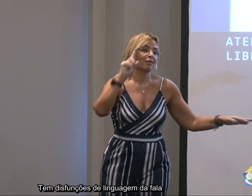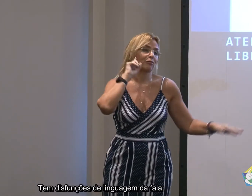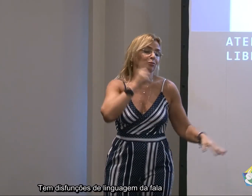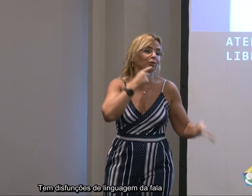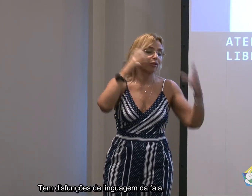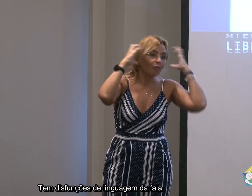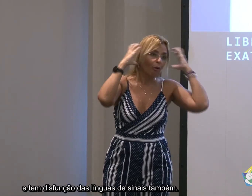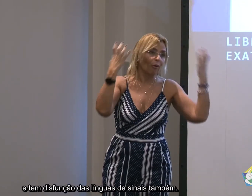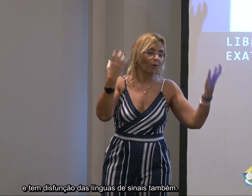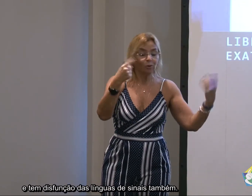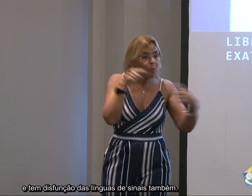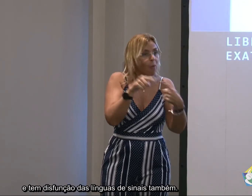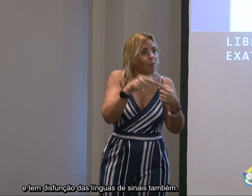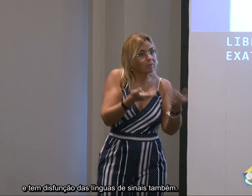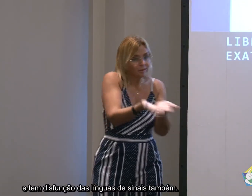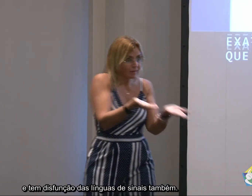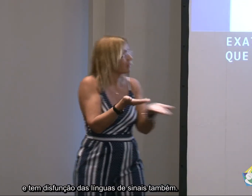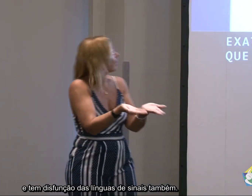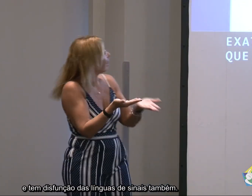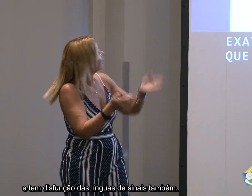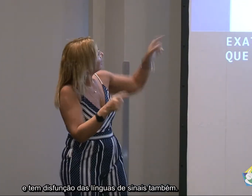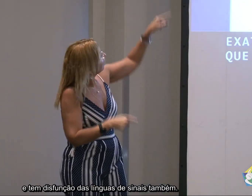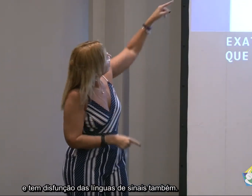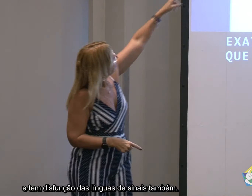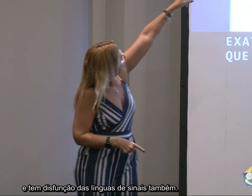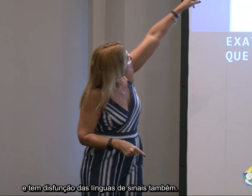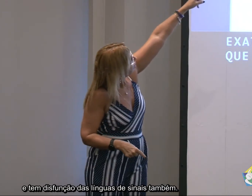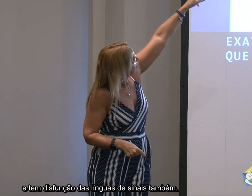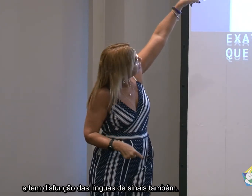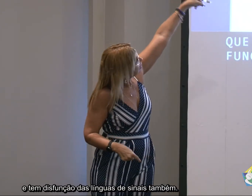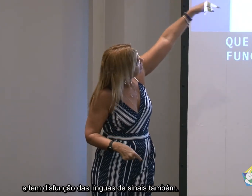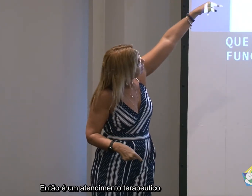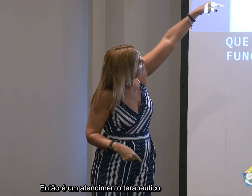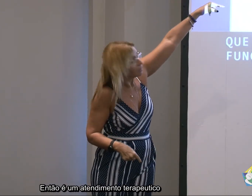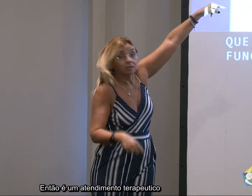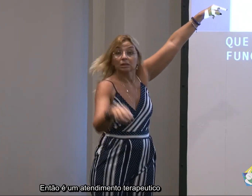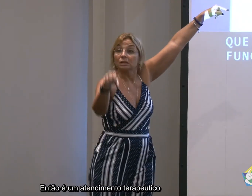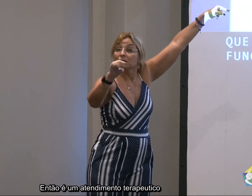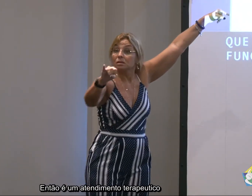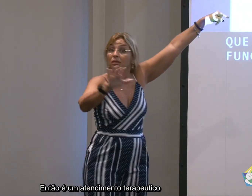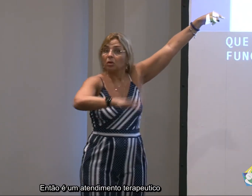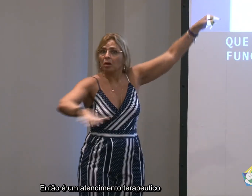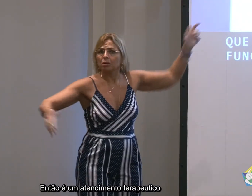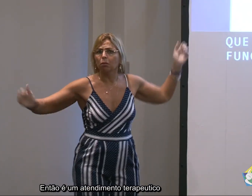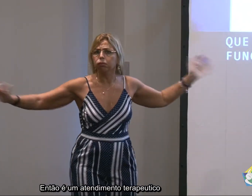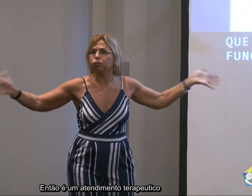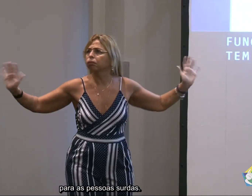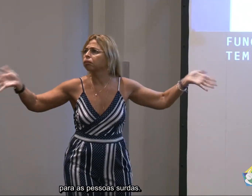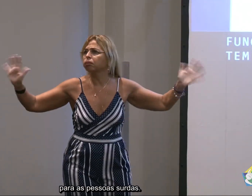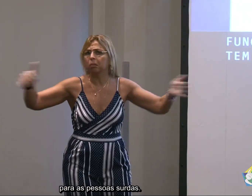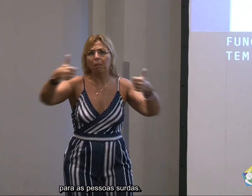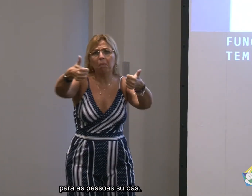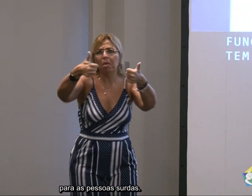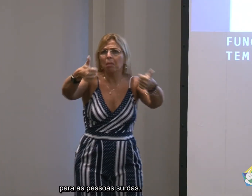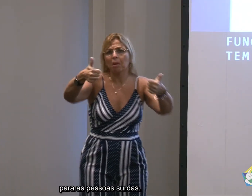da fala, e tem disfunções de linguagem das línguas de sinais também. Então, é um atendimento terapêutico para as pessoas